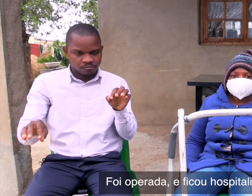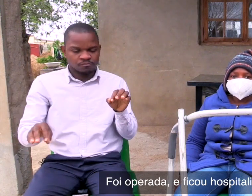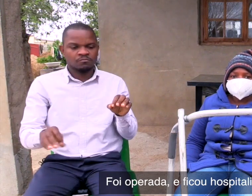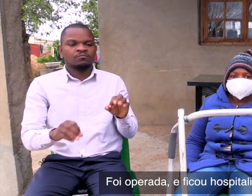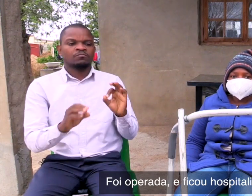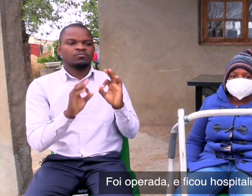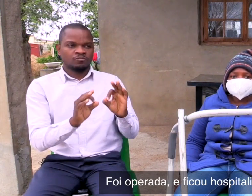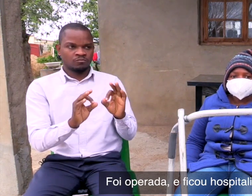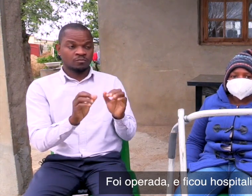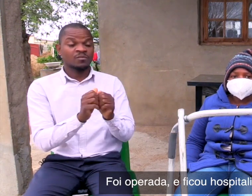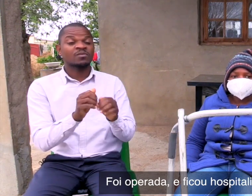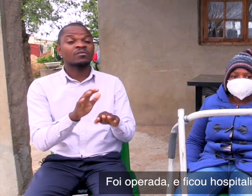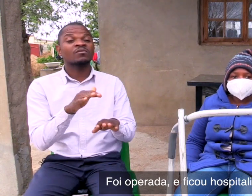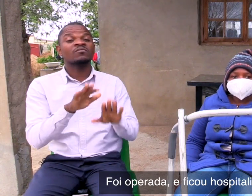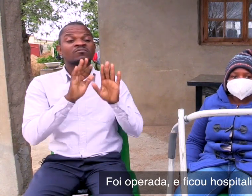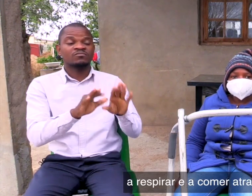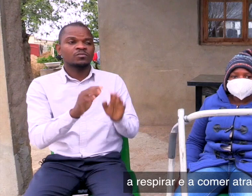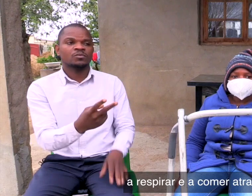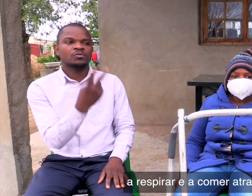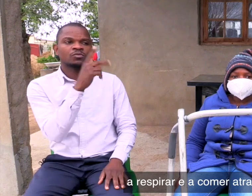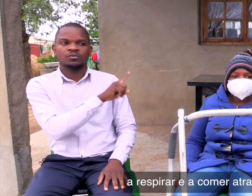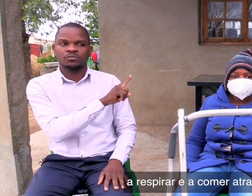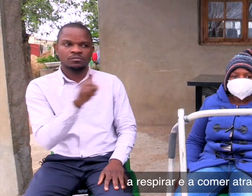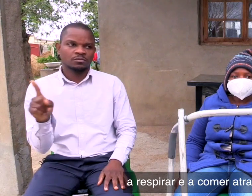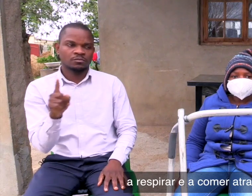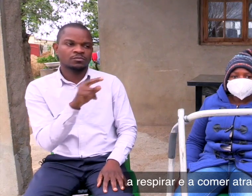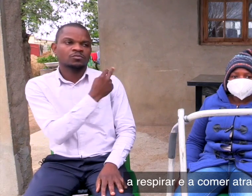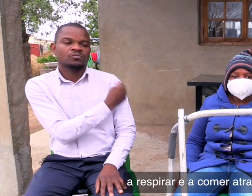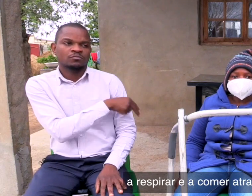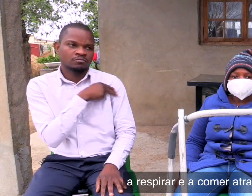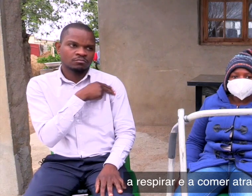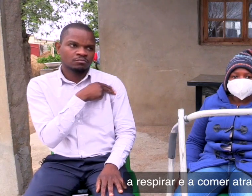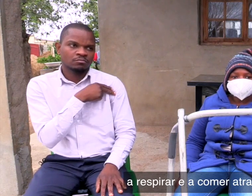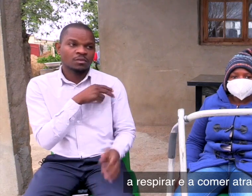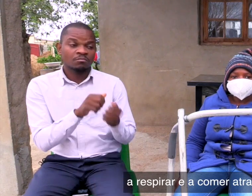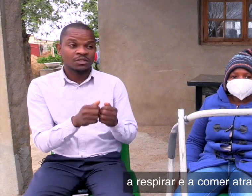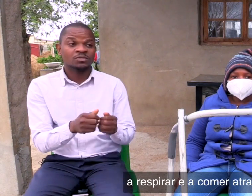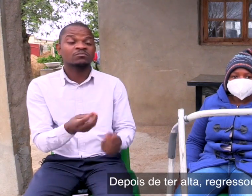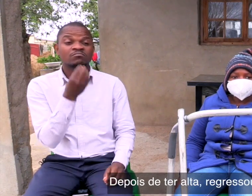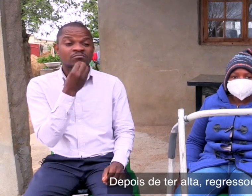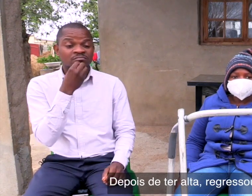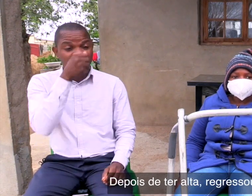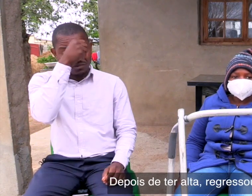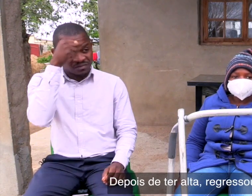dois meses no hospital a respirar com tubos, comer com tubos.